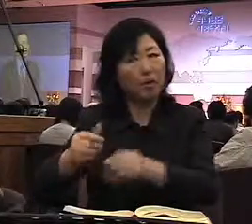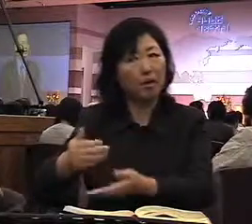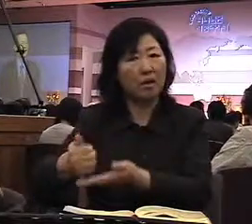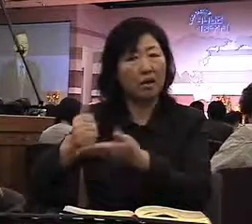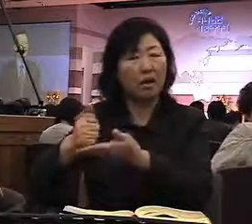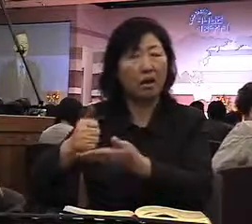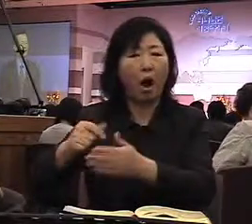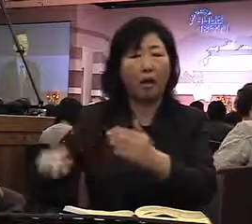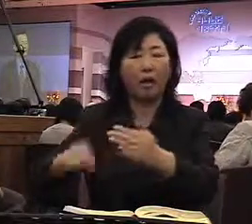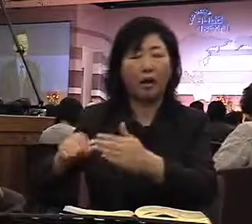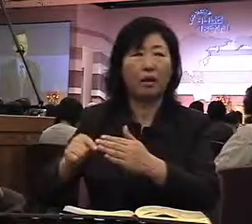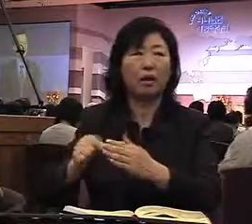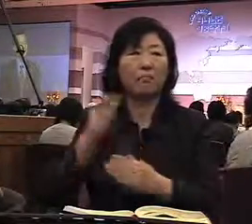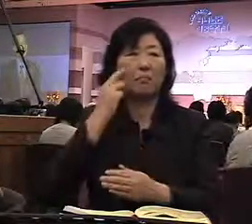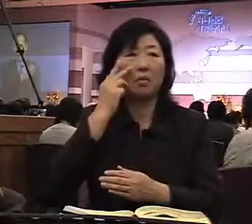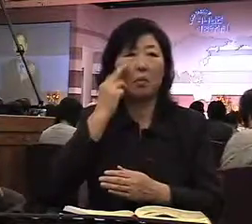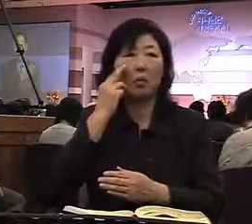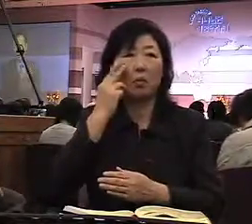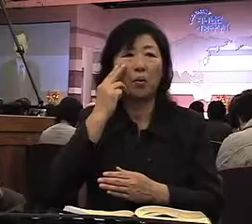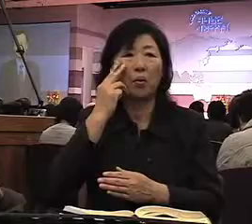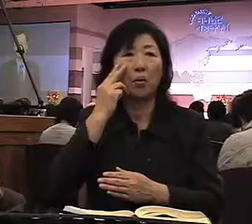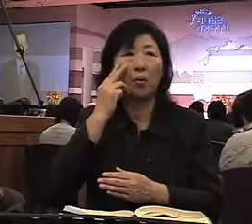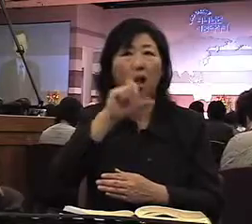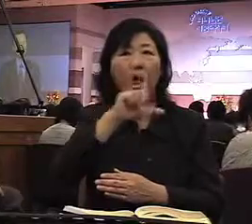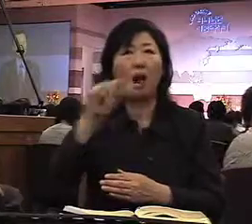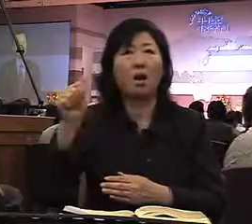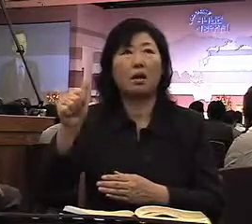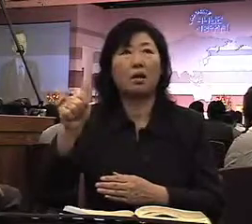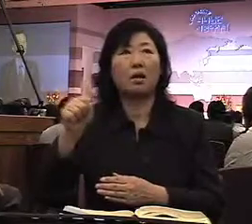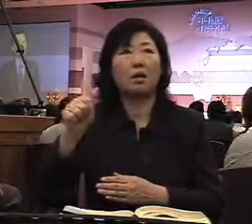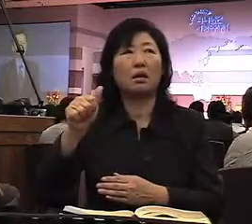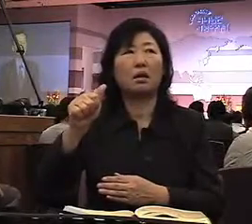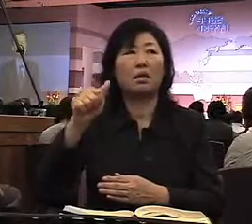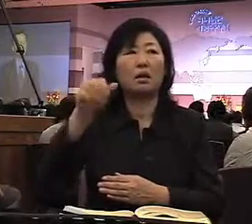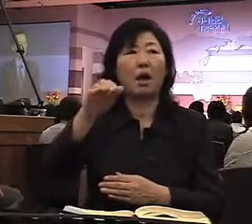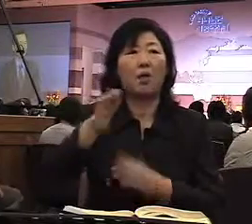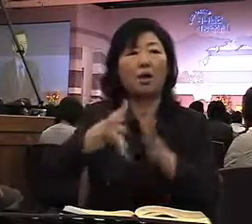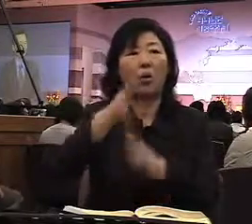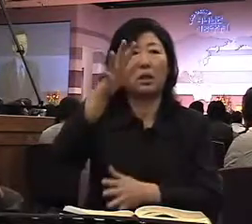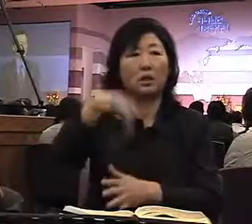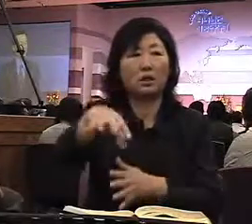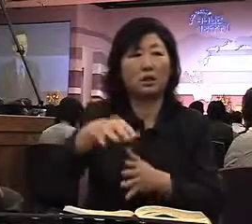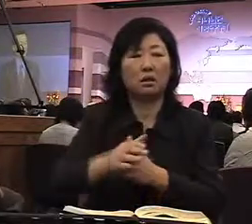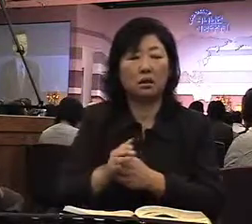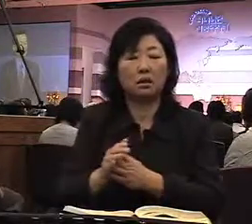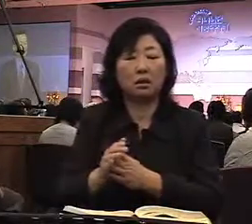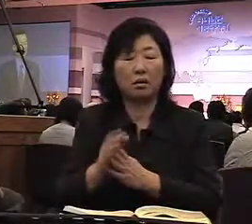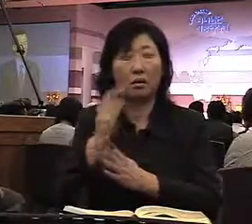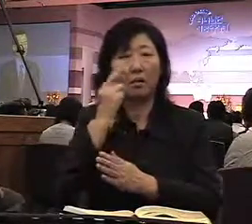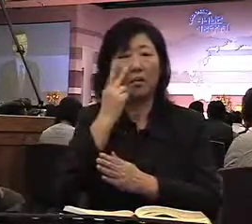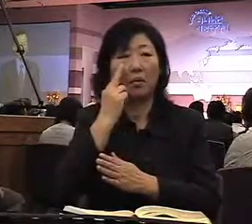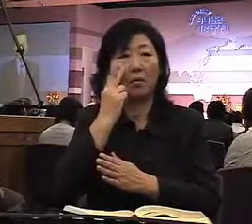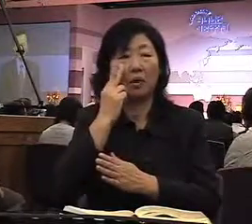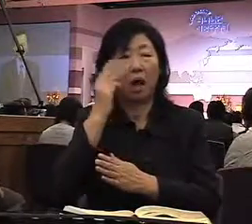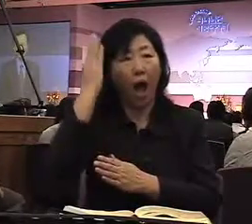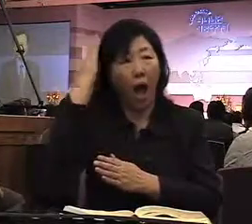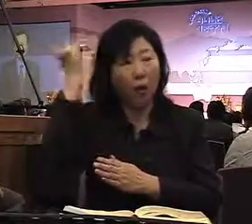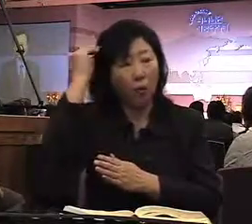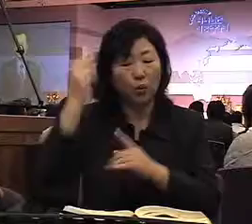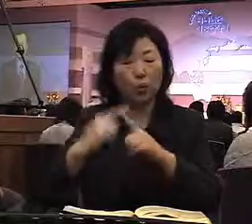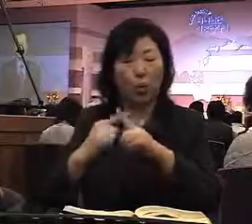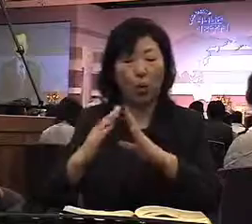컨미션, 그 미국의 지금 LA 다운타운에 그 컨미션 본부가 있고 미국에 있는 여러 한인교회